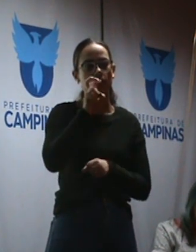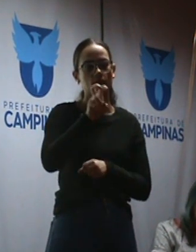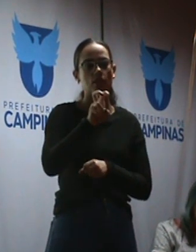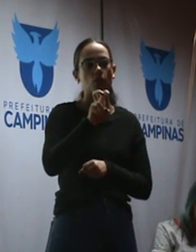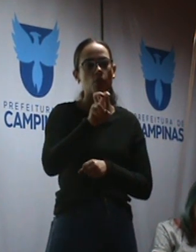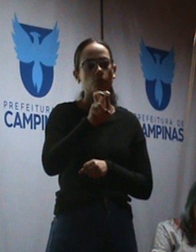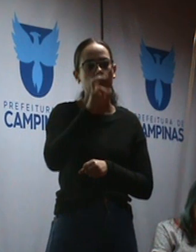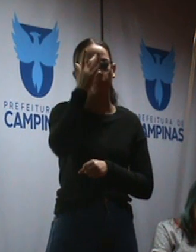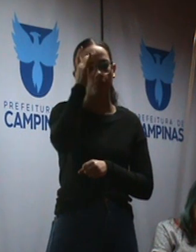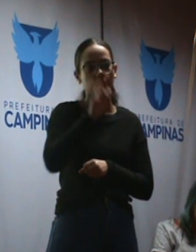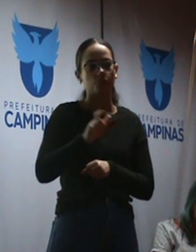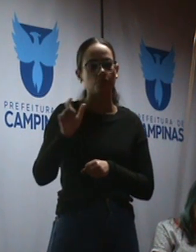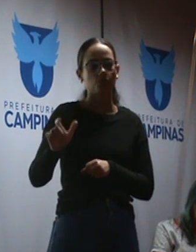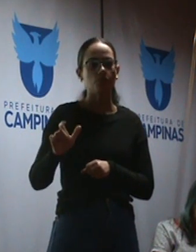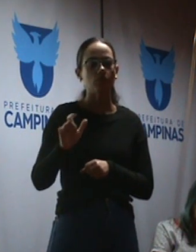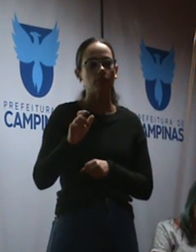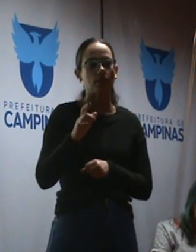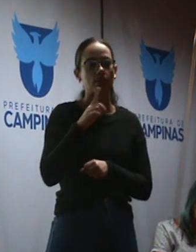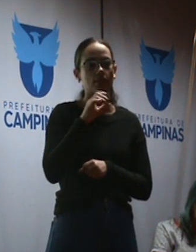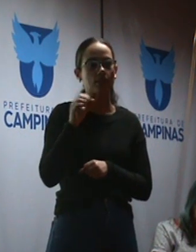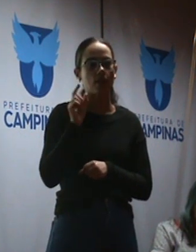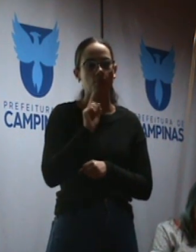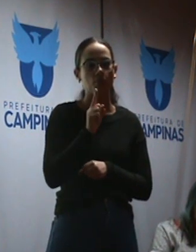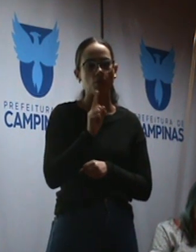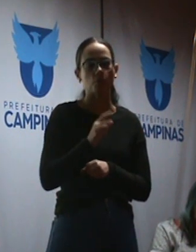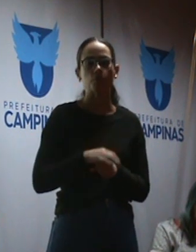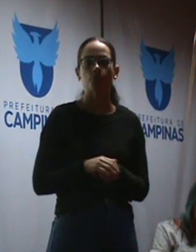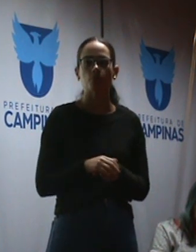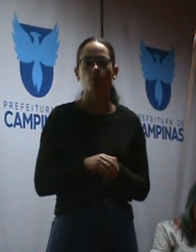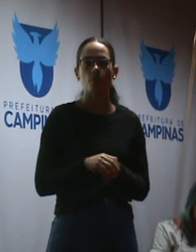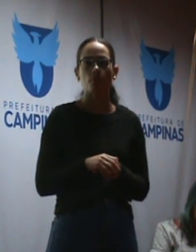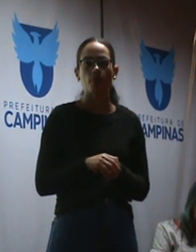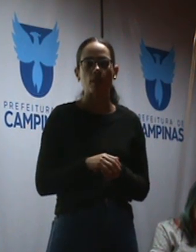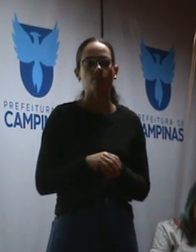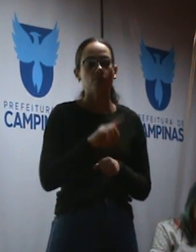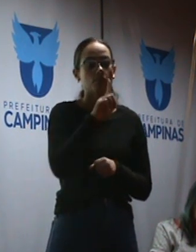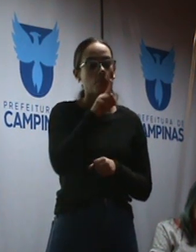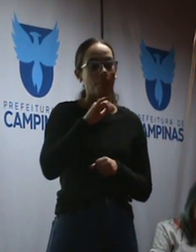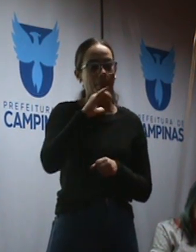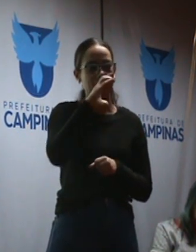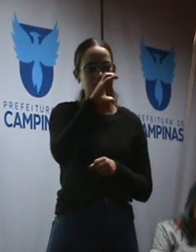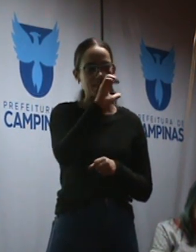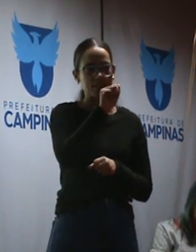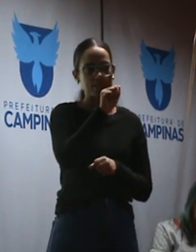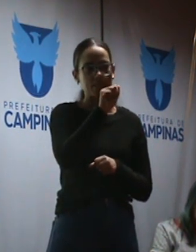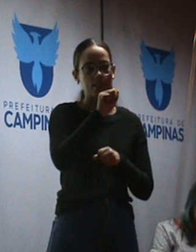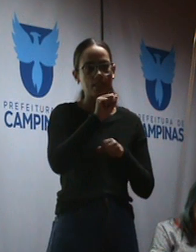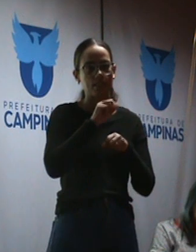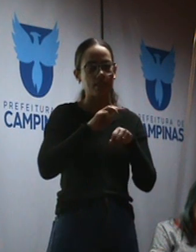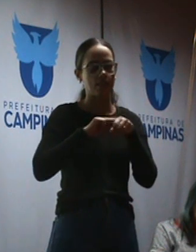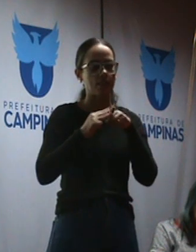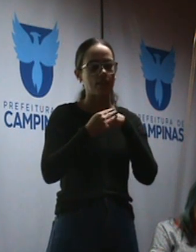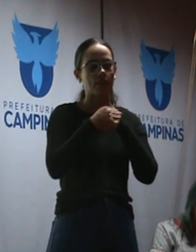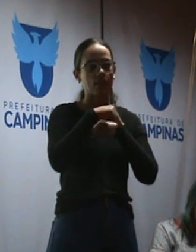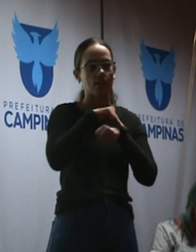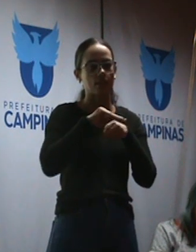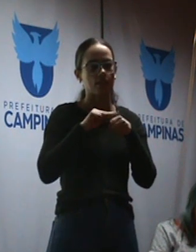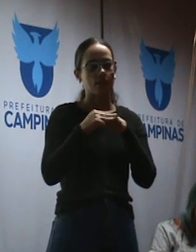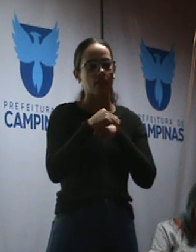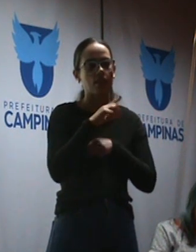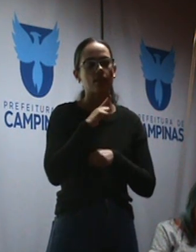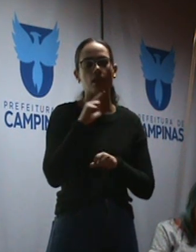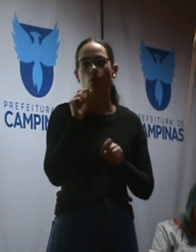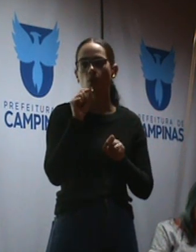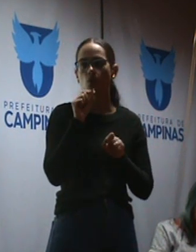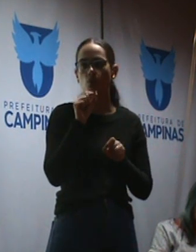Para Zika, a gente tem bem menos casos de Zika, tá? principalmente os casos que a gente tem são Zika, que é